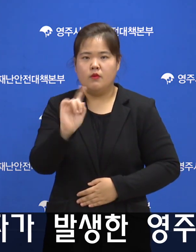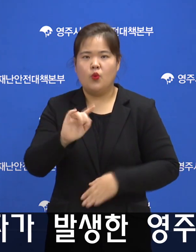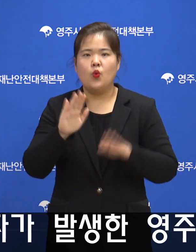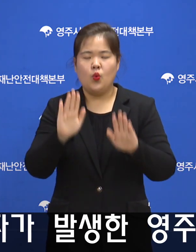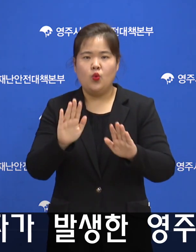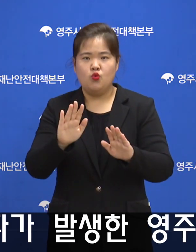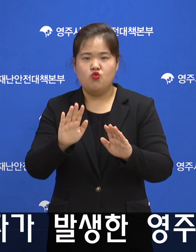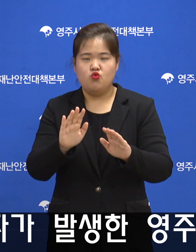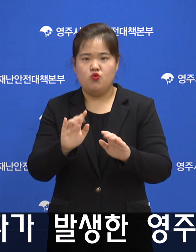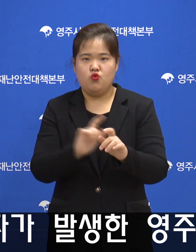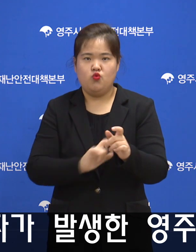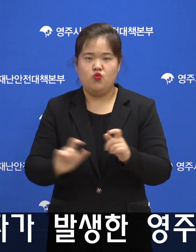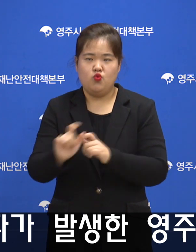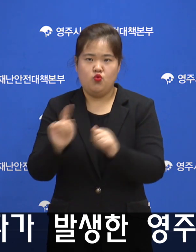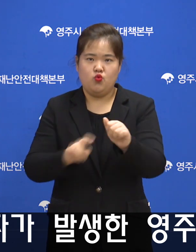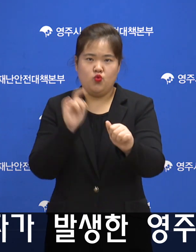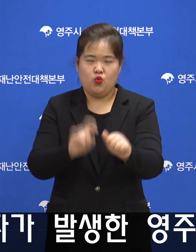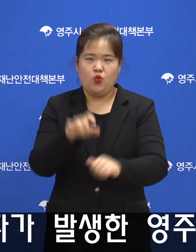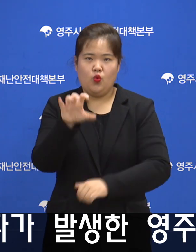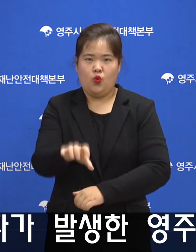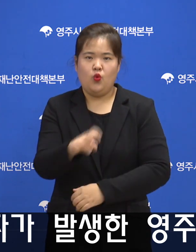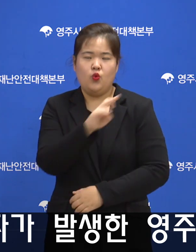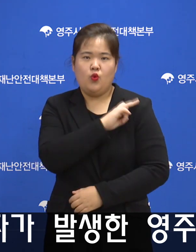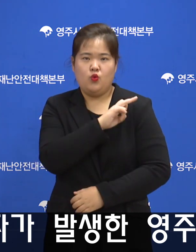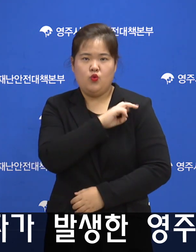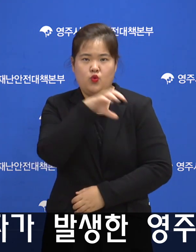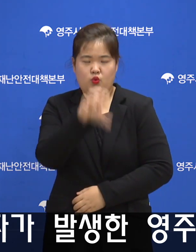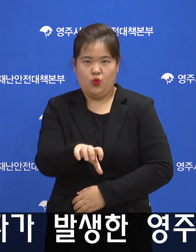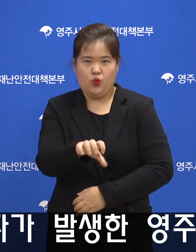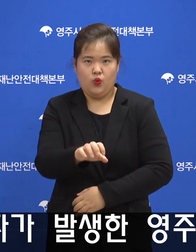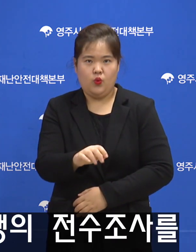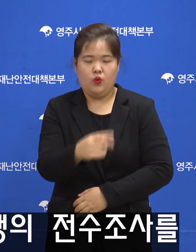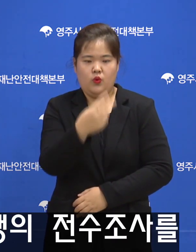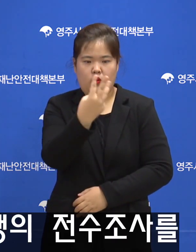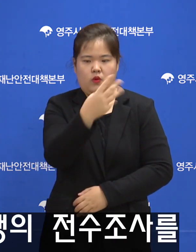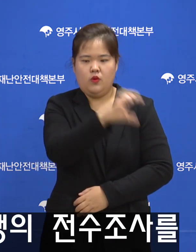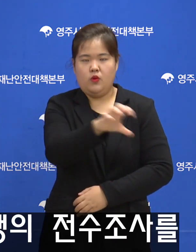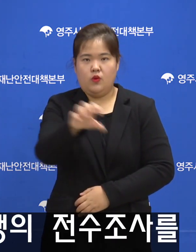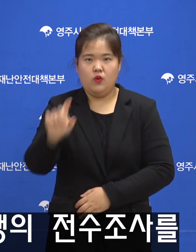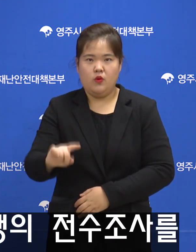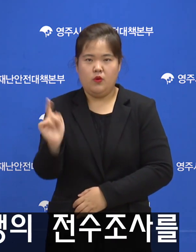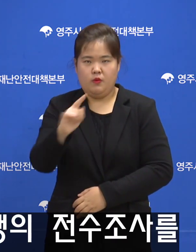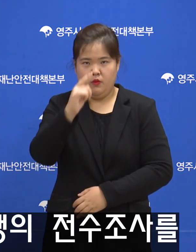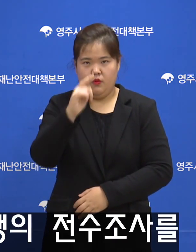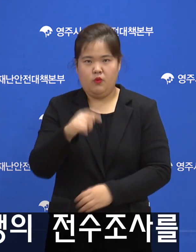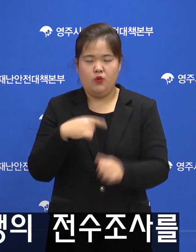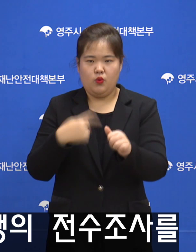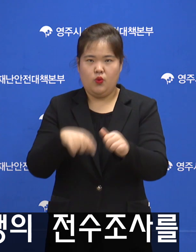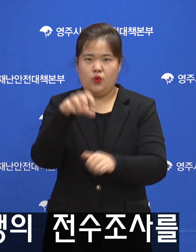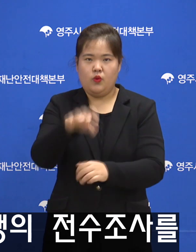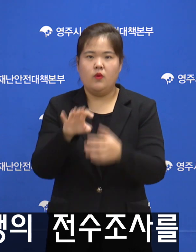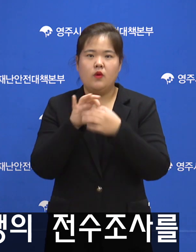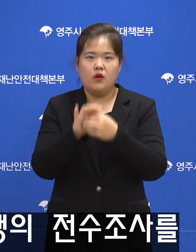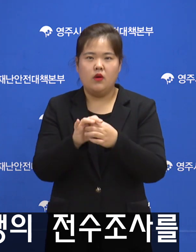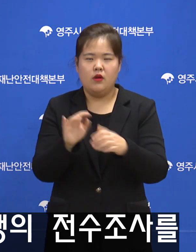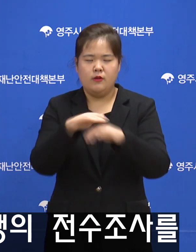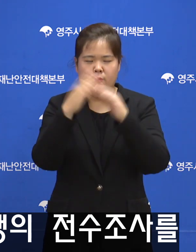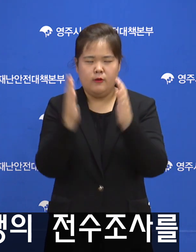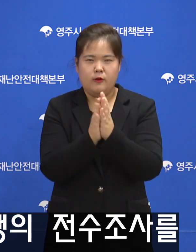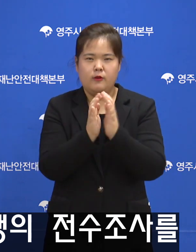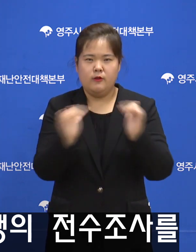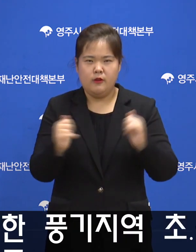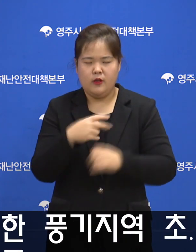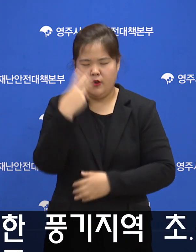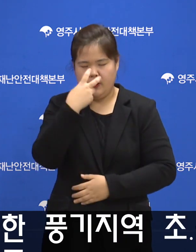오늘 추가로 확진자가 발생한 영주 시내 지역 학교 세 곳에 대하여는 교육청과 협의하여 전교생의 전수조사를 실시하고